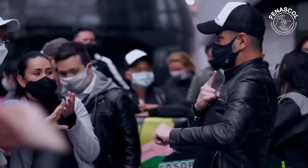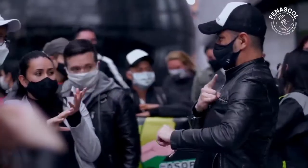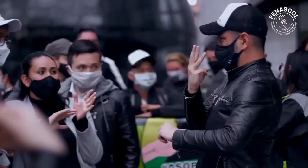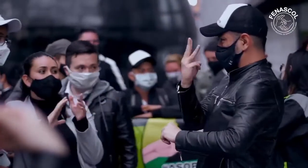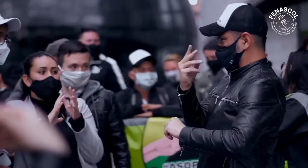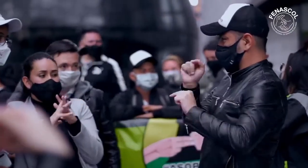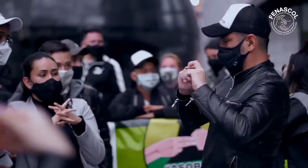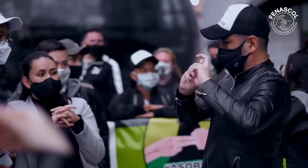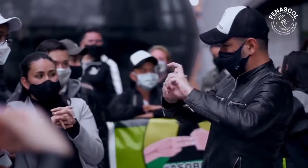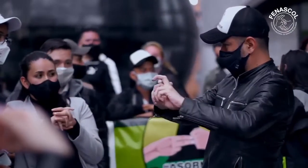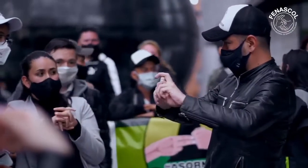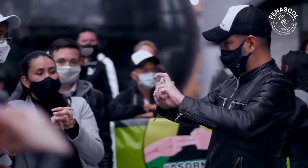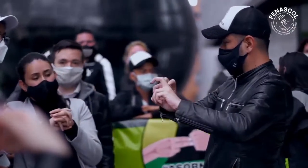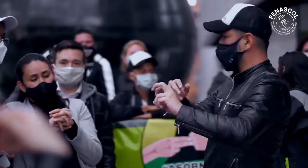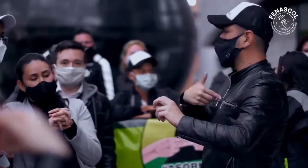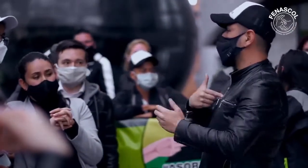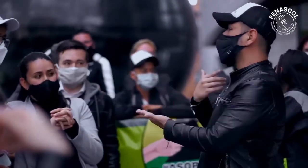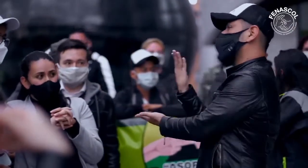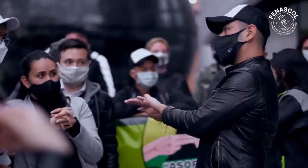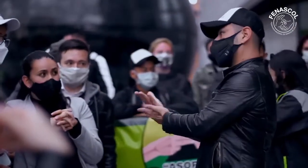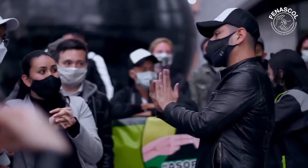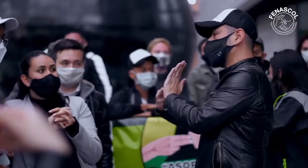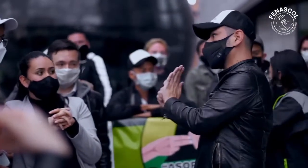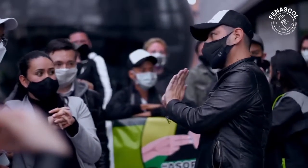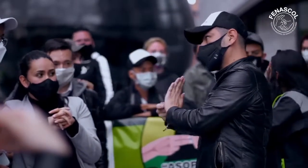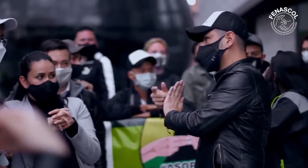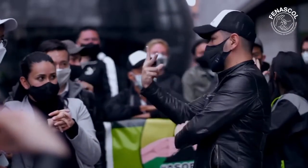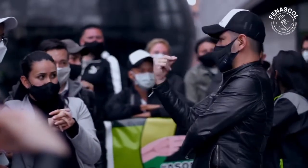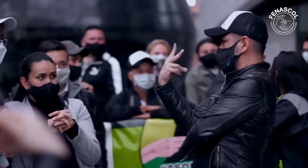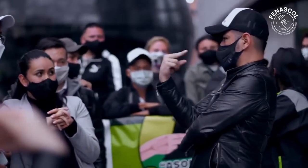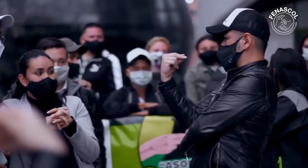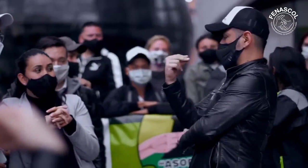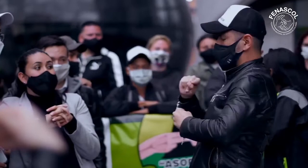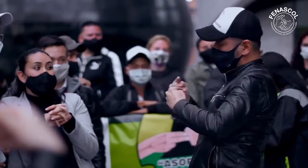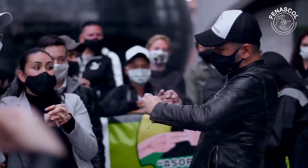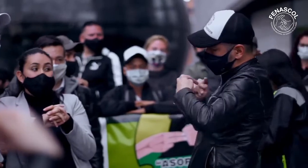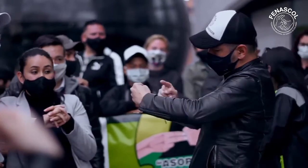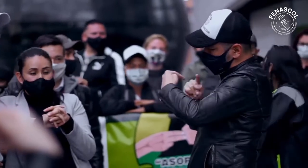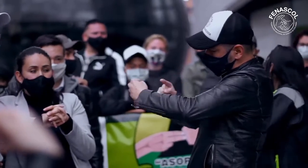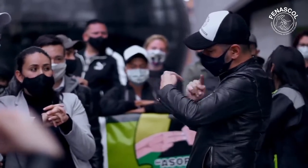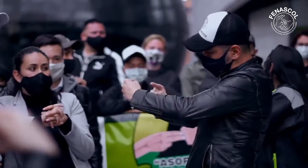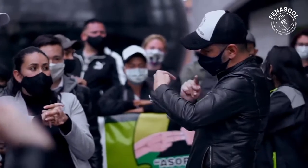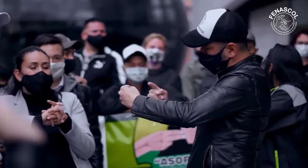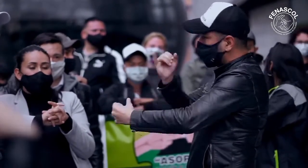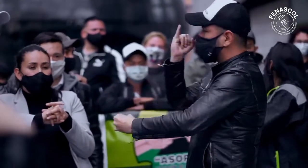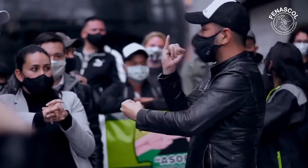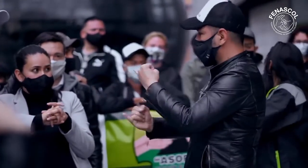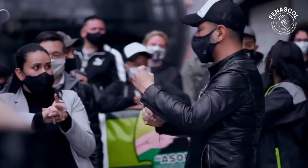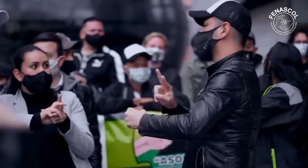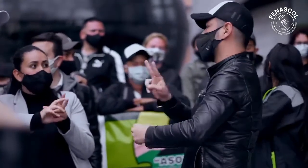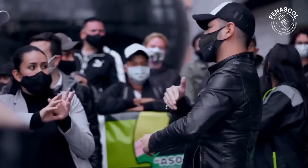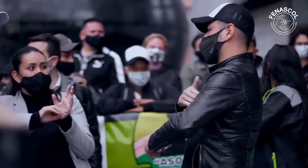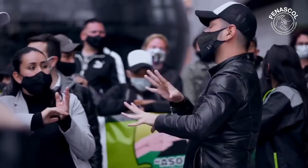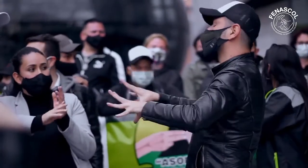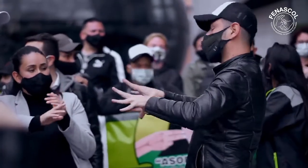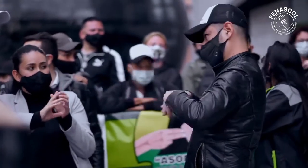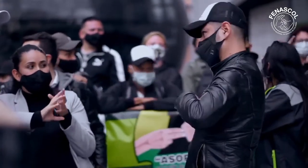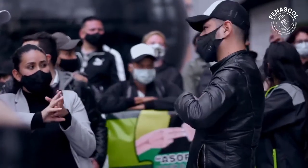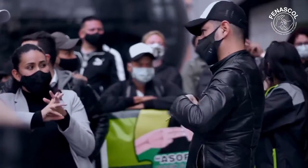Además de la investigación por parte de las tres universidades, se proponía un cambio en la resolución. Después de varias negativas y discutir el tema, finalmente el ministerio aceptó